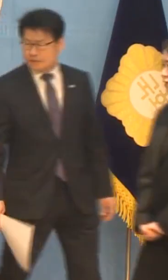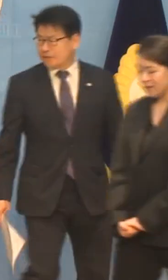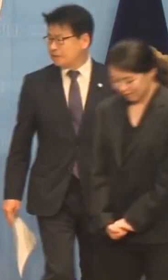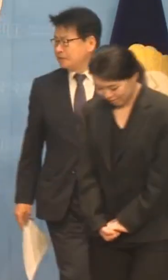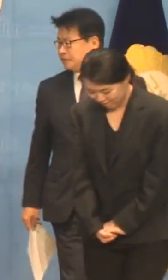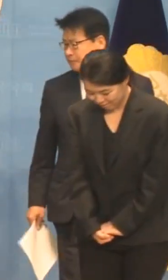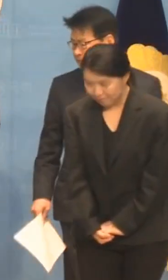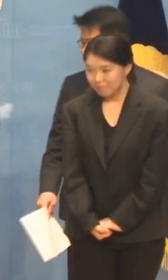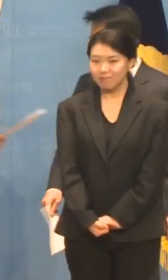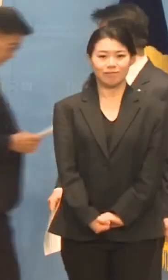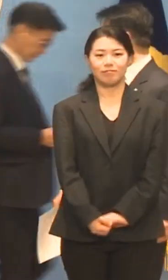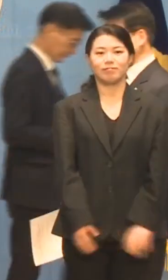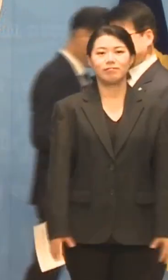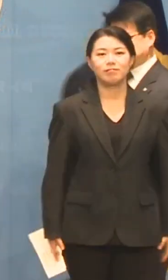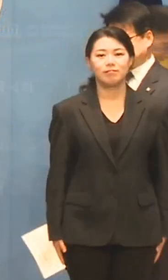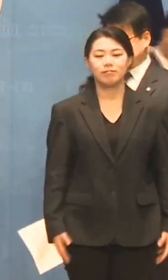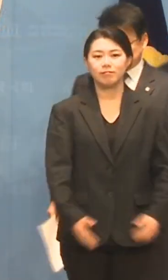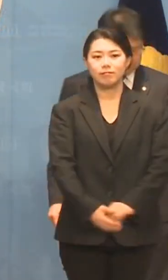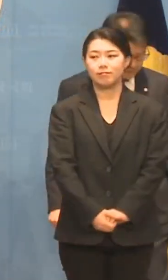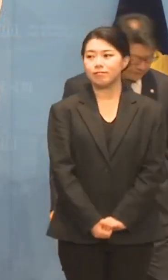안녕하세요.